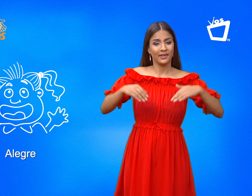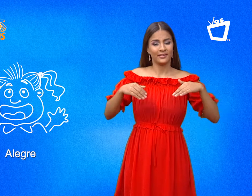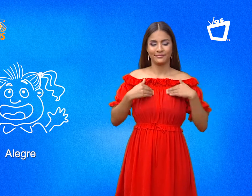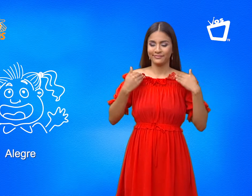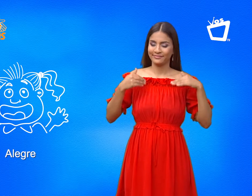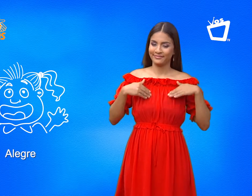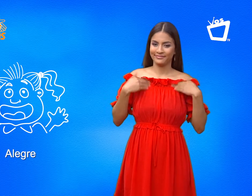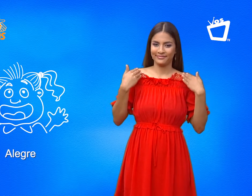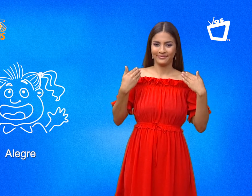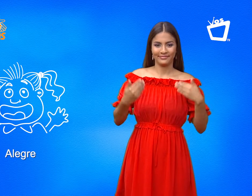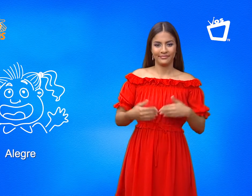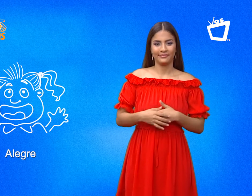alegre